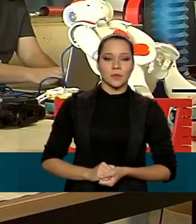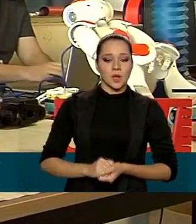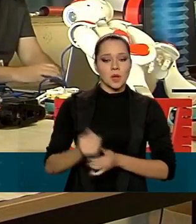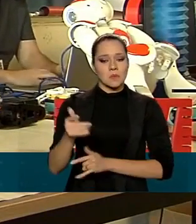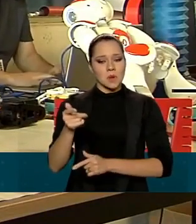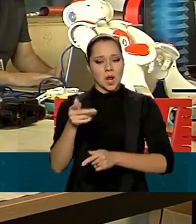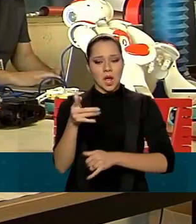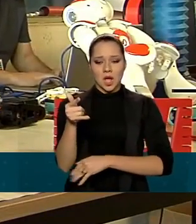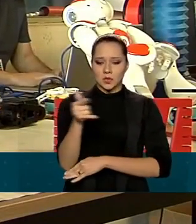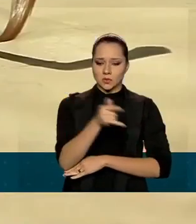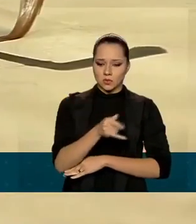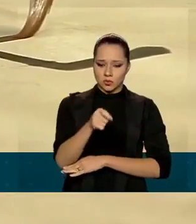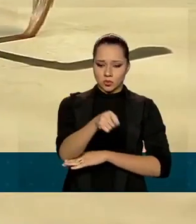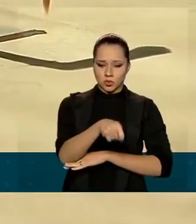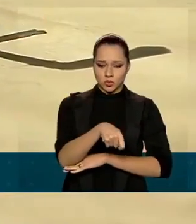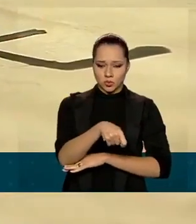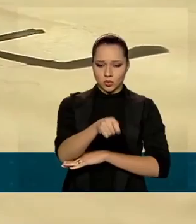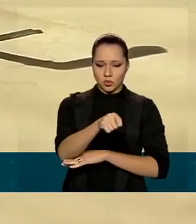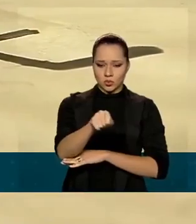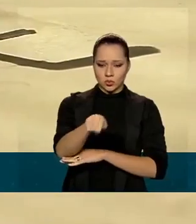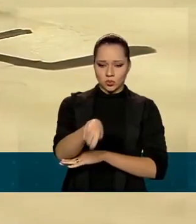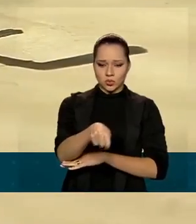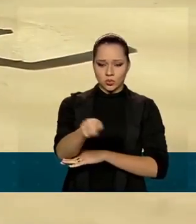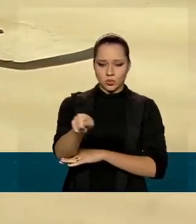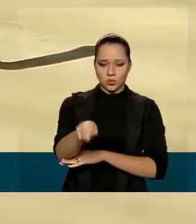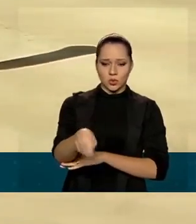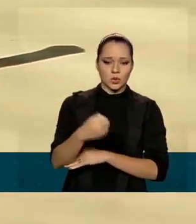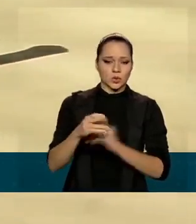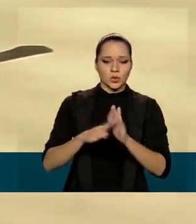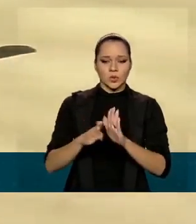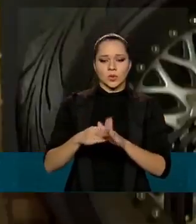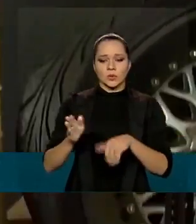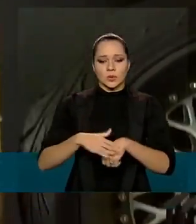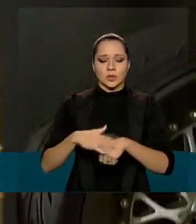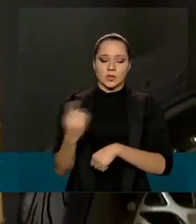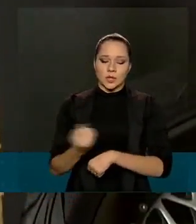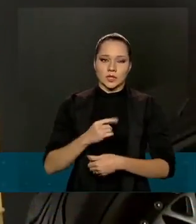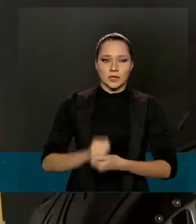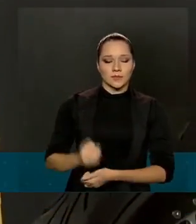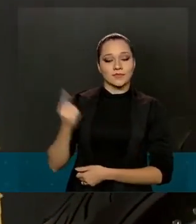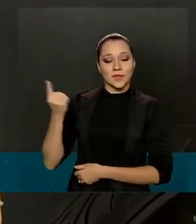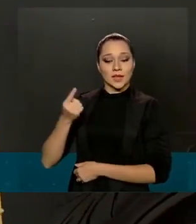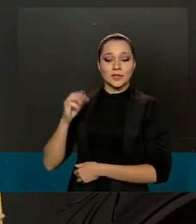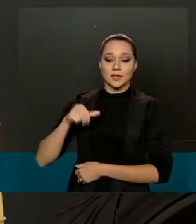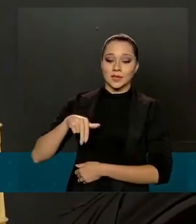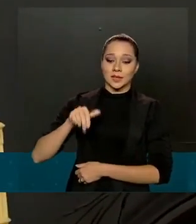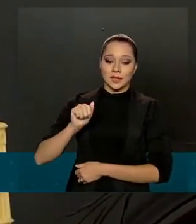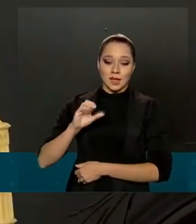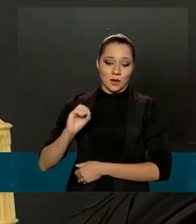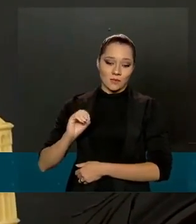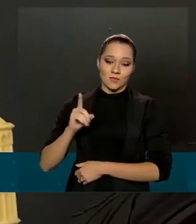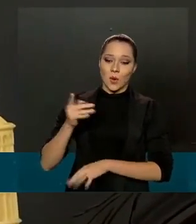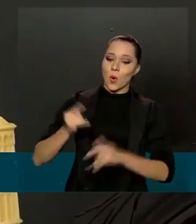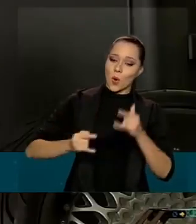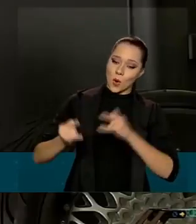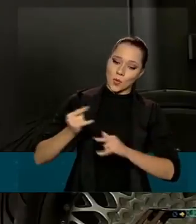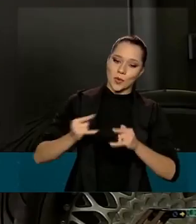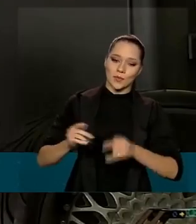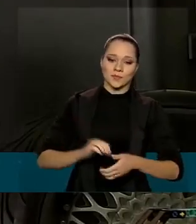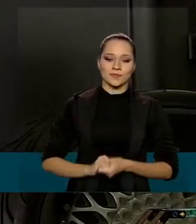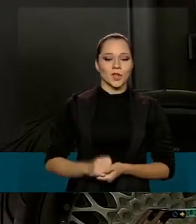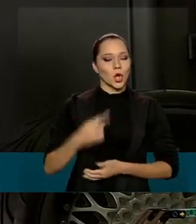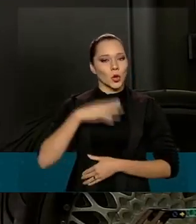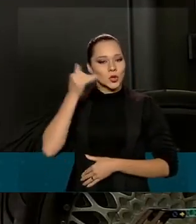Braço robótico educacional que escreve de forma autônoma. E este é o Nau, um robô humanoide.